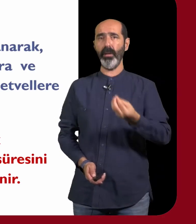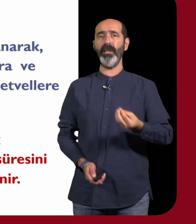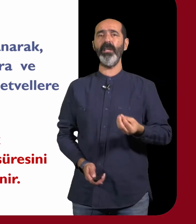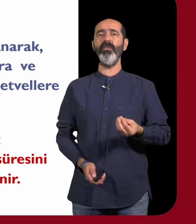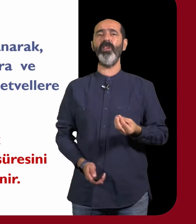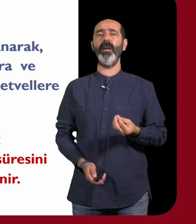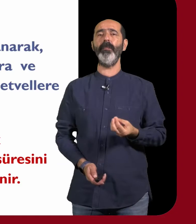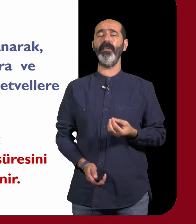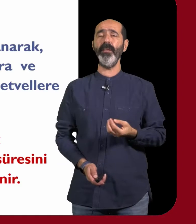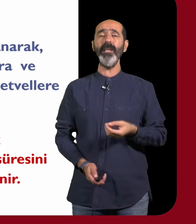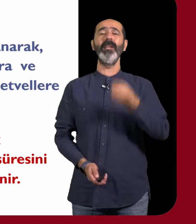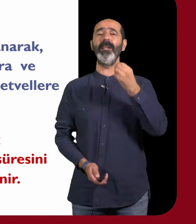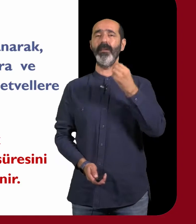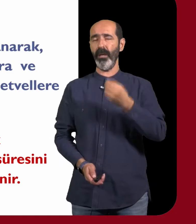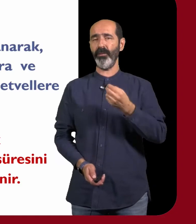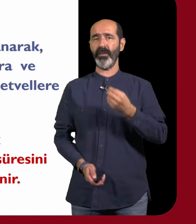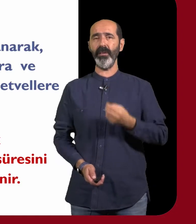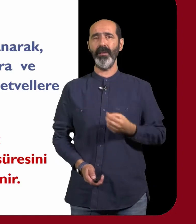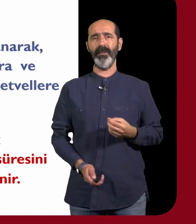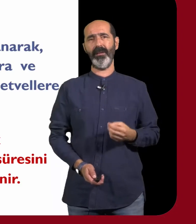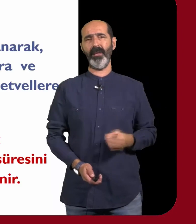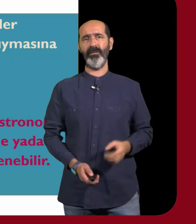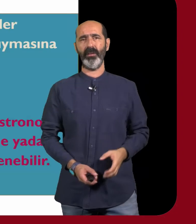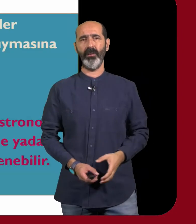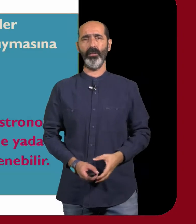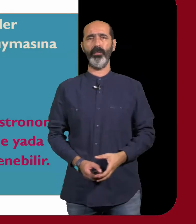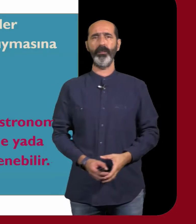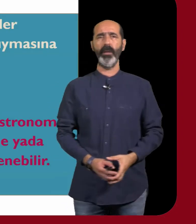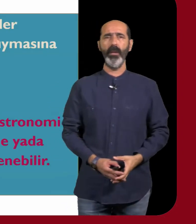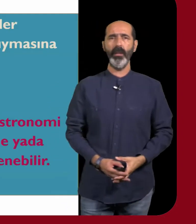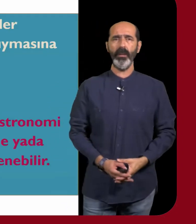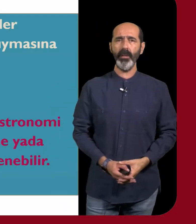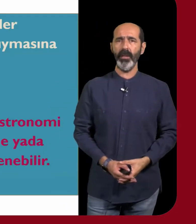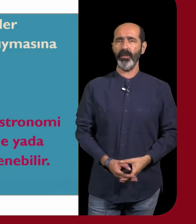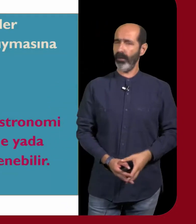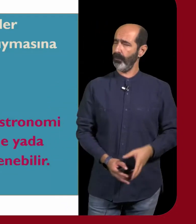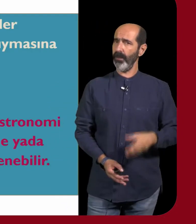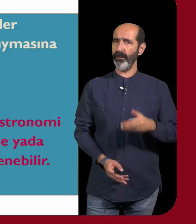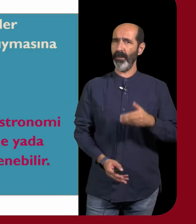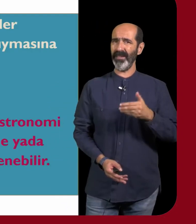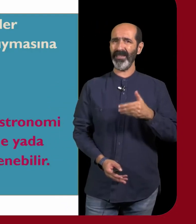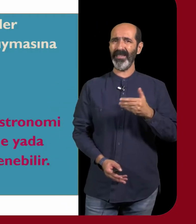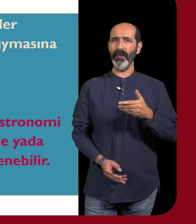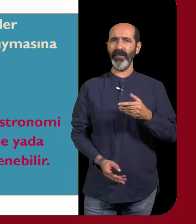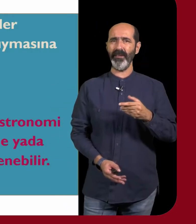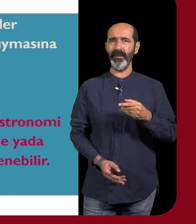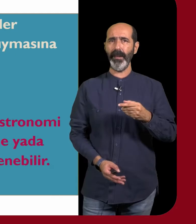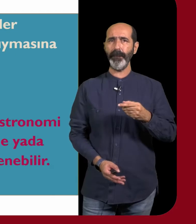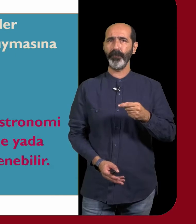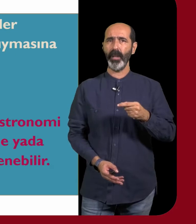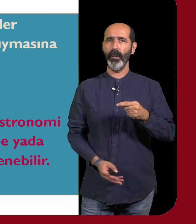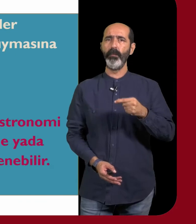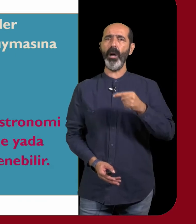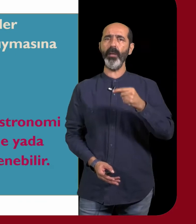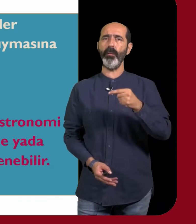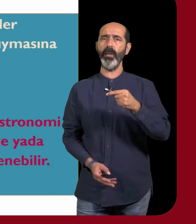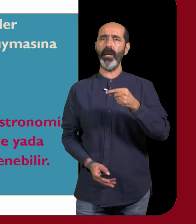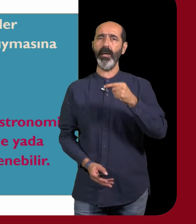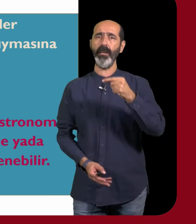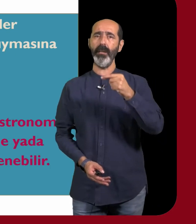daha kolay incelenmesini ne olacaktır sağlayacaktır diyoruz tabi takvimleri meydana gelmesinde